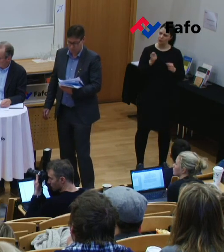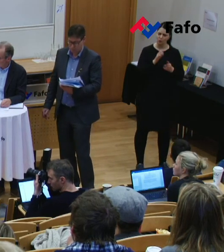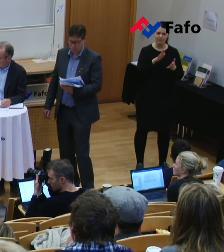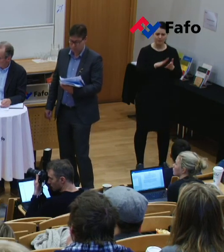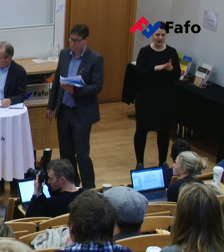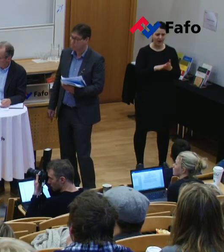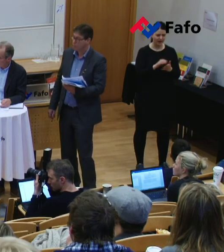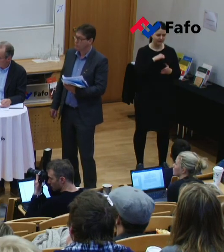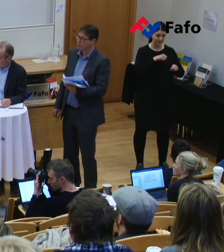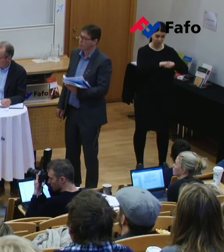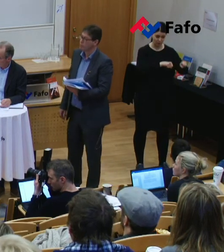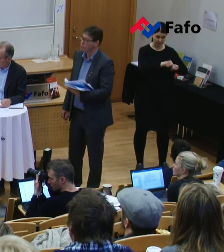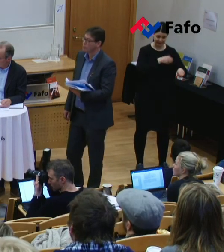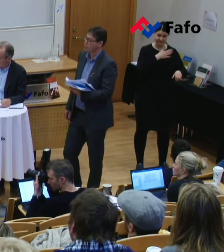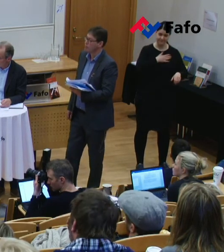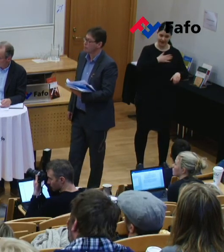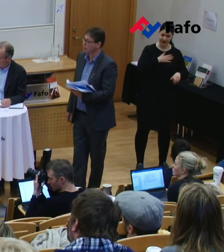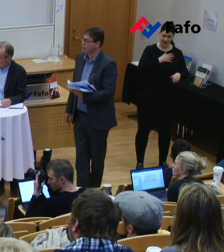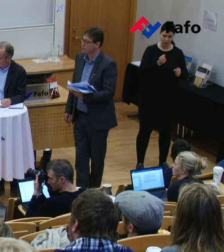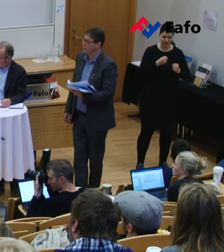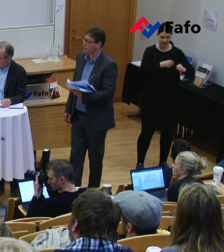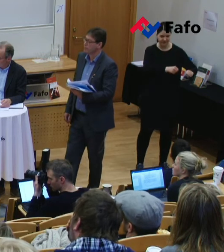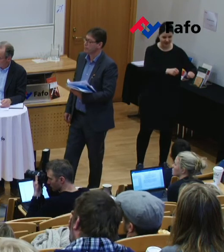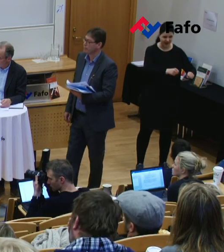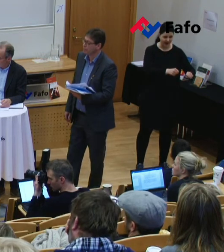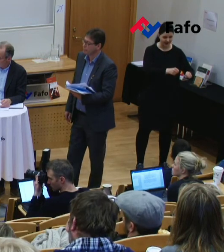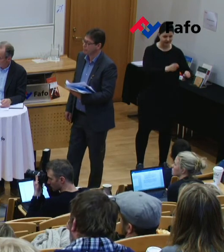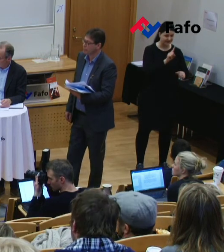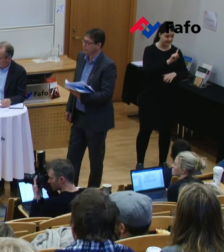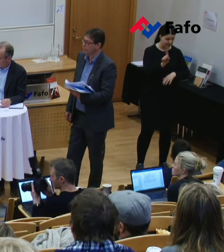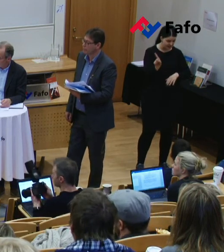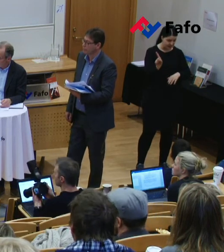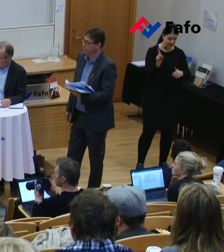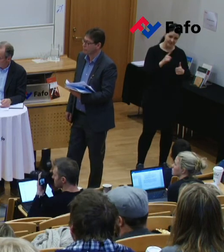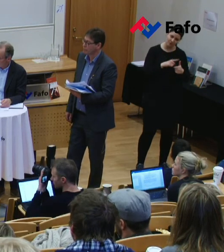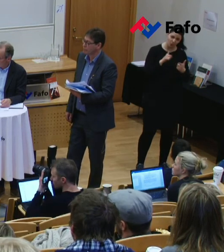man villig til å satse, til å